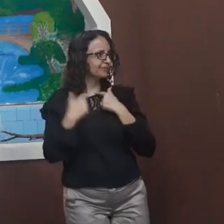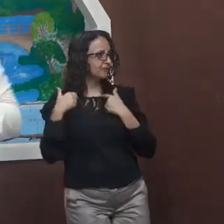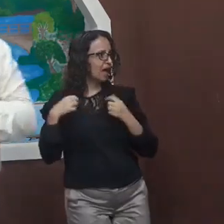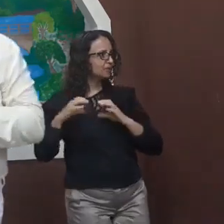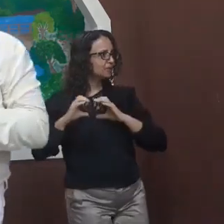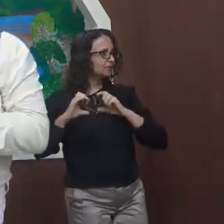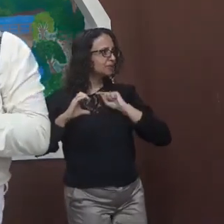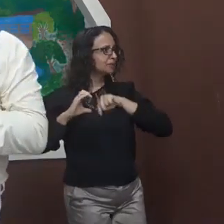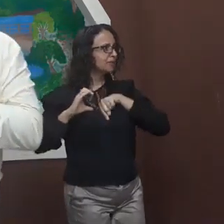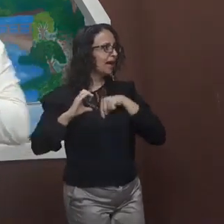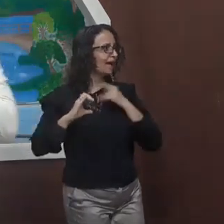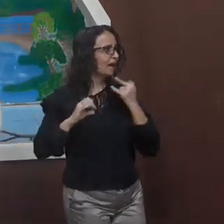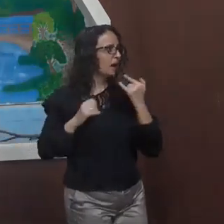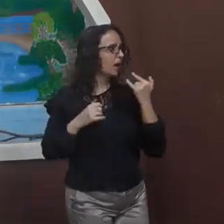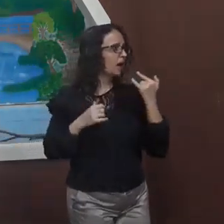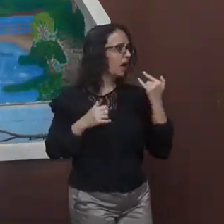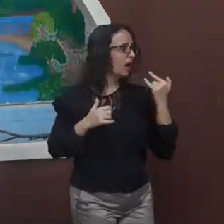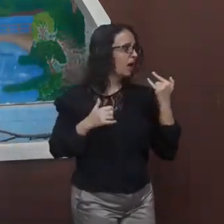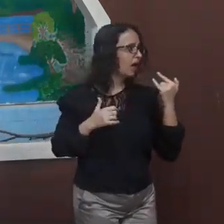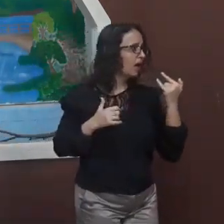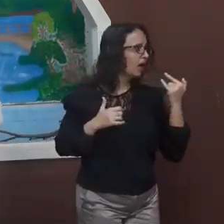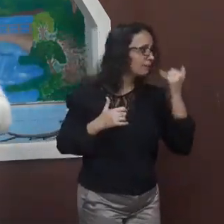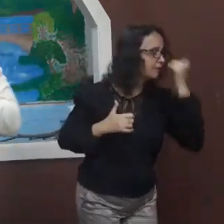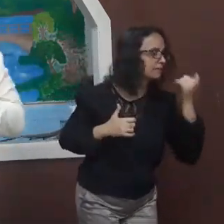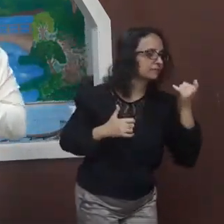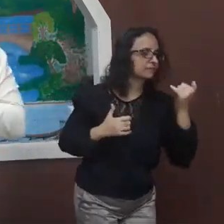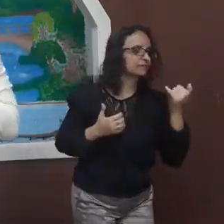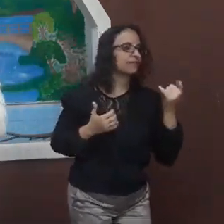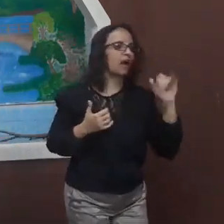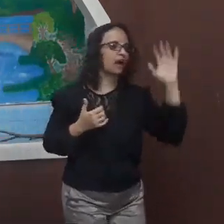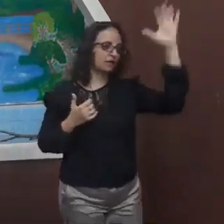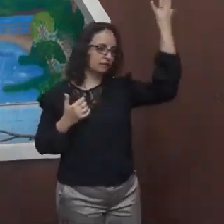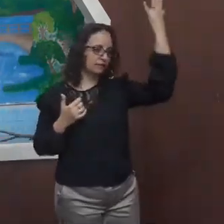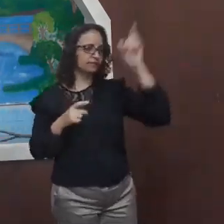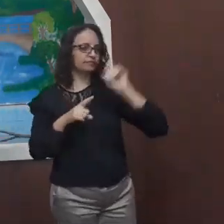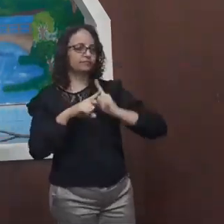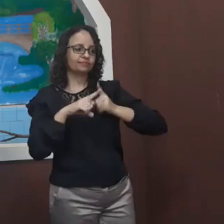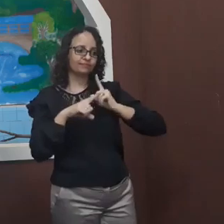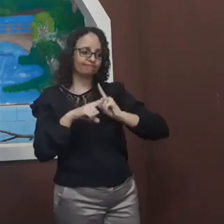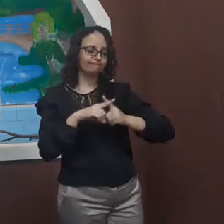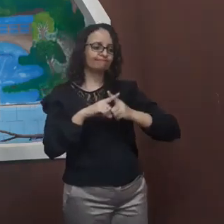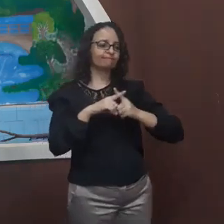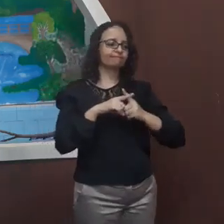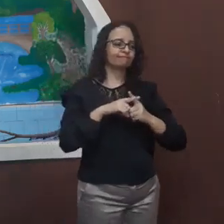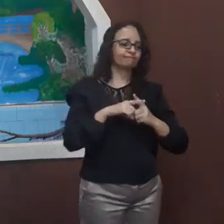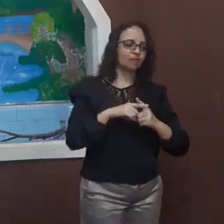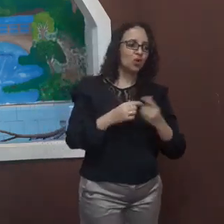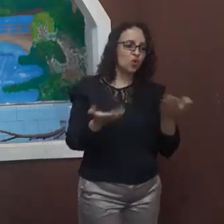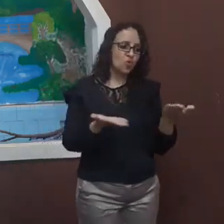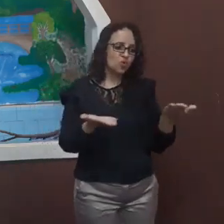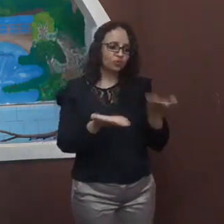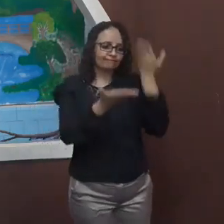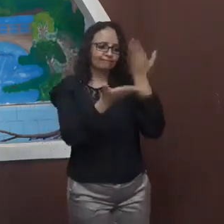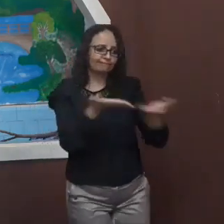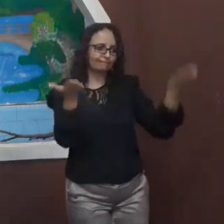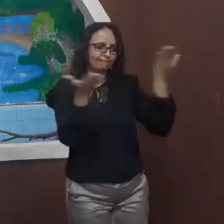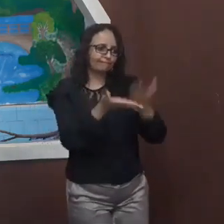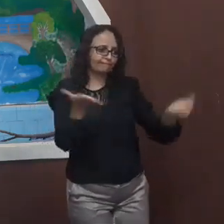A pós-modernidade é a época da cobiça, porque é a época do consumismo.